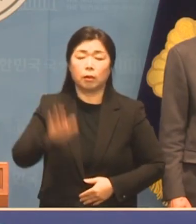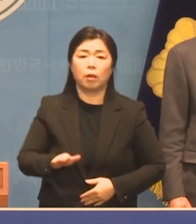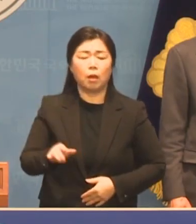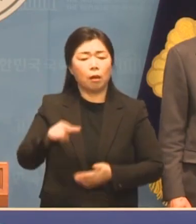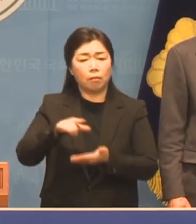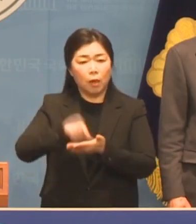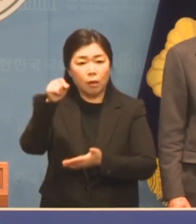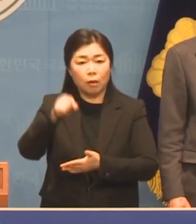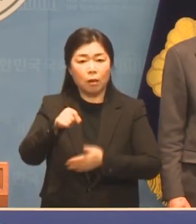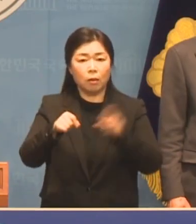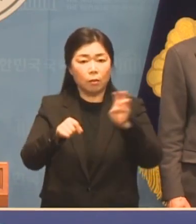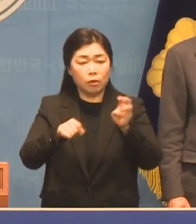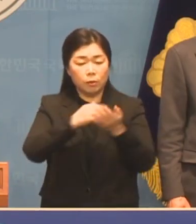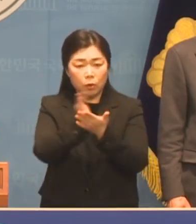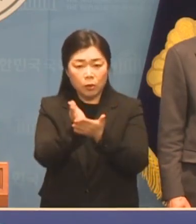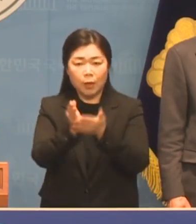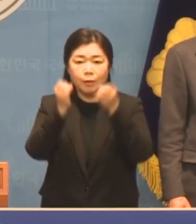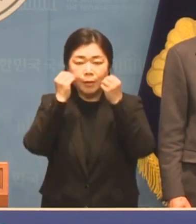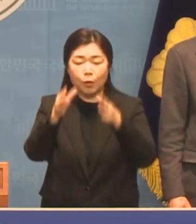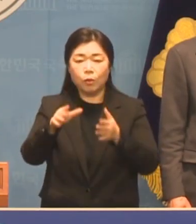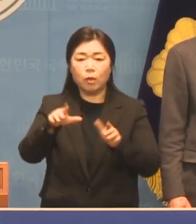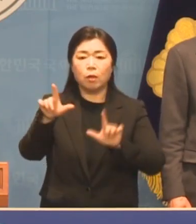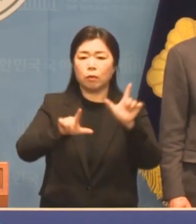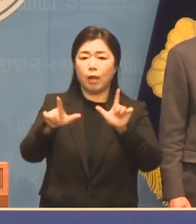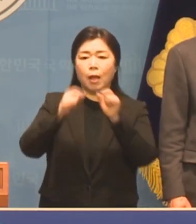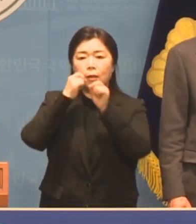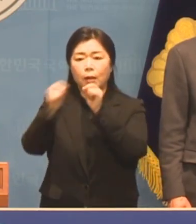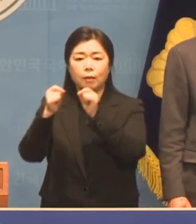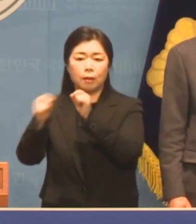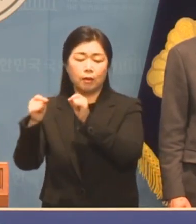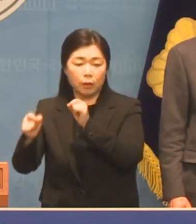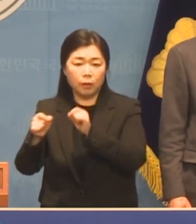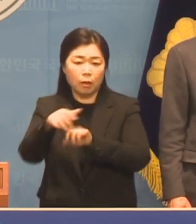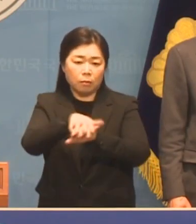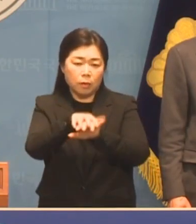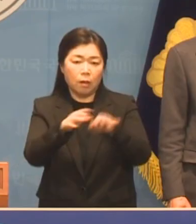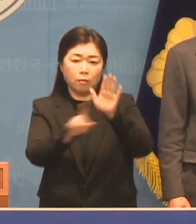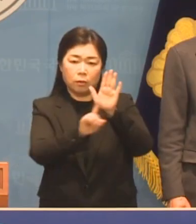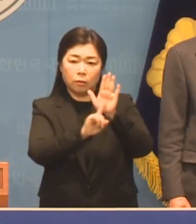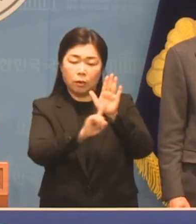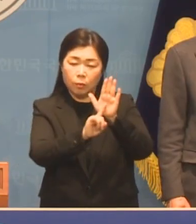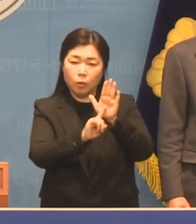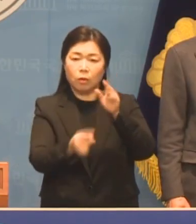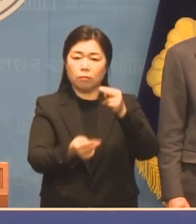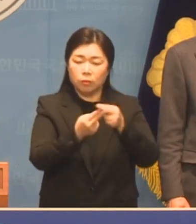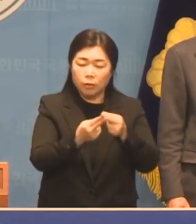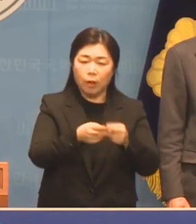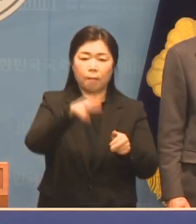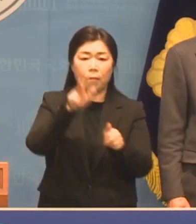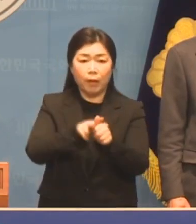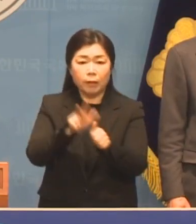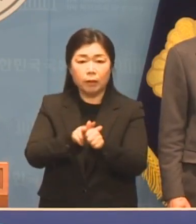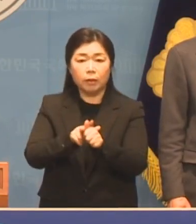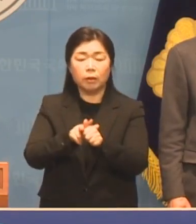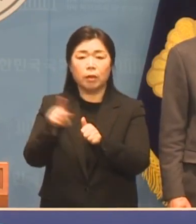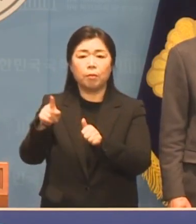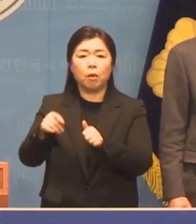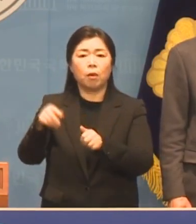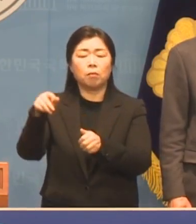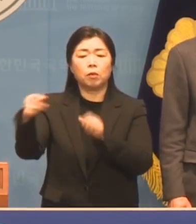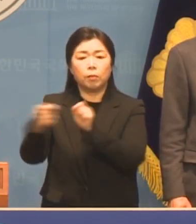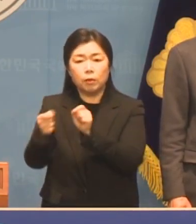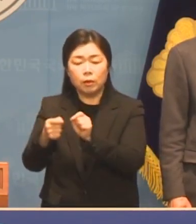약 30여 가지의 새로운 형태의 사기 프로모션, 정오추, 마트, PBM